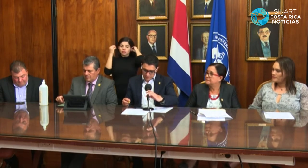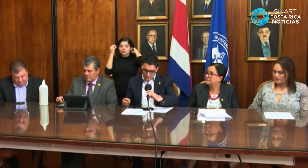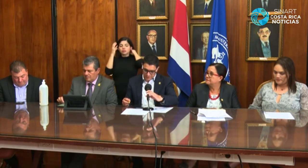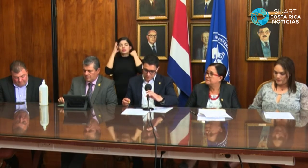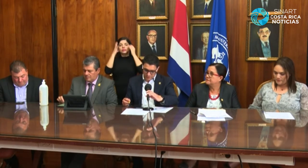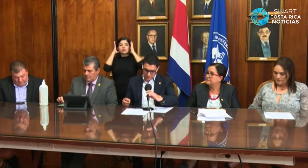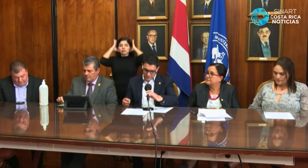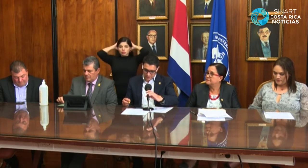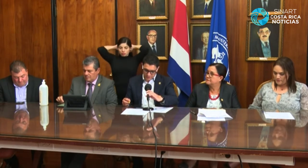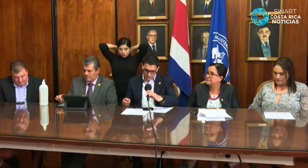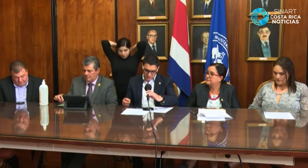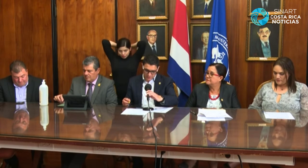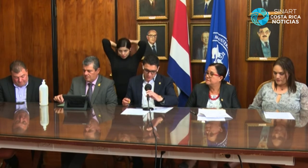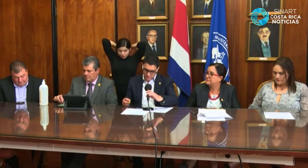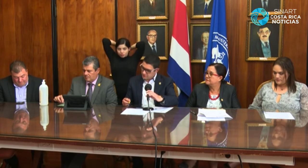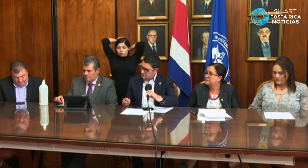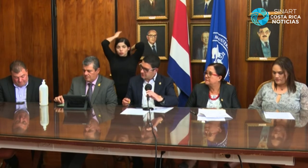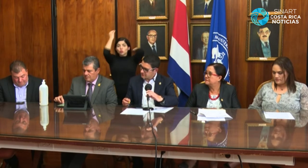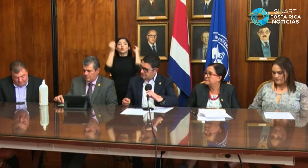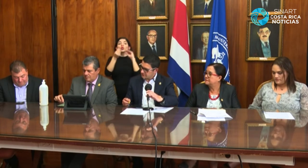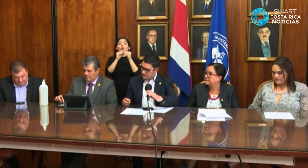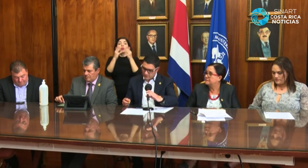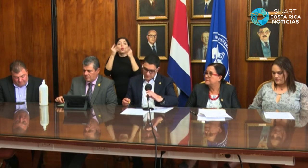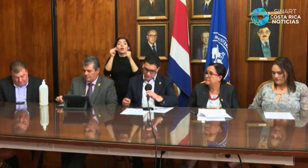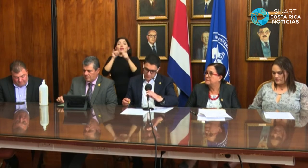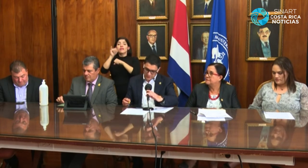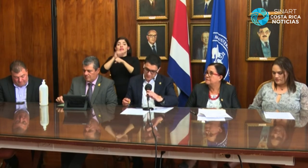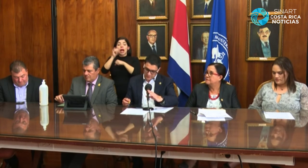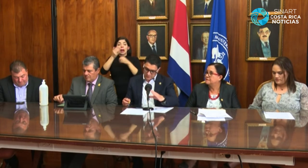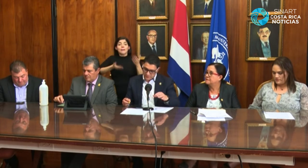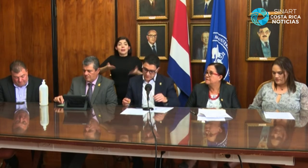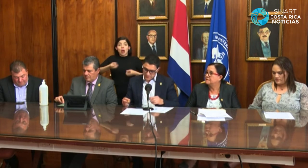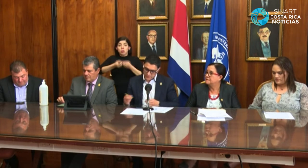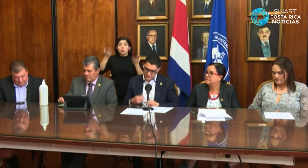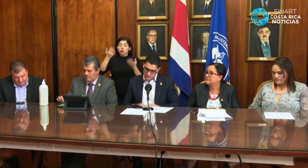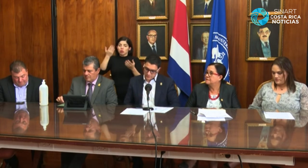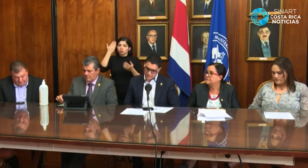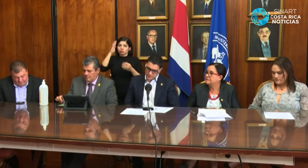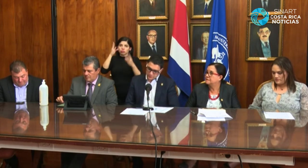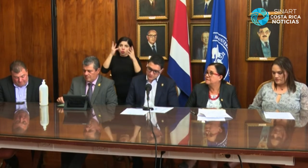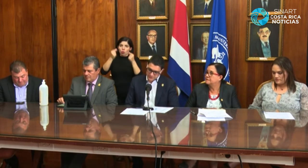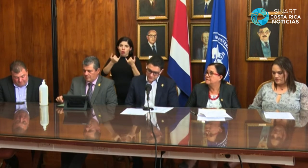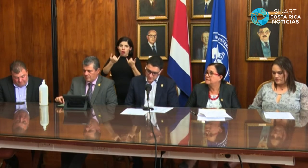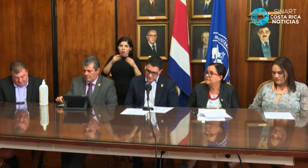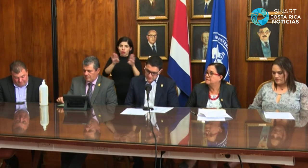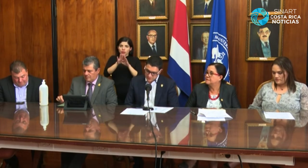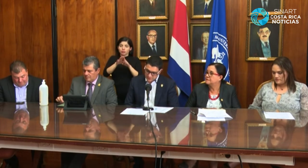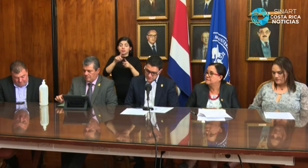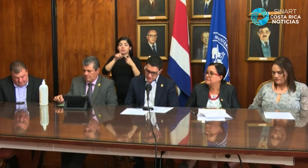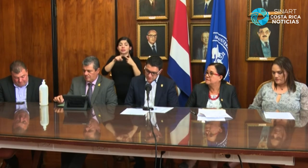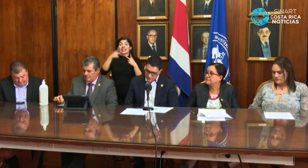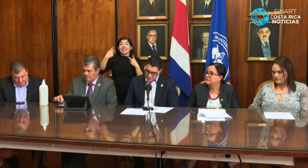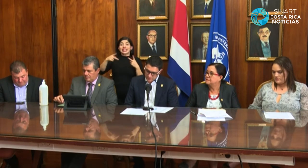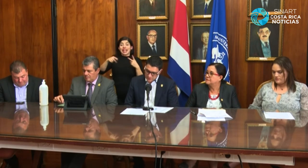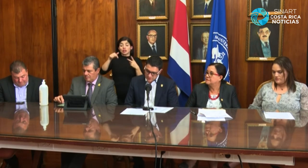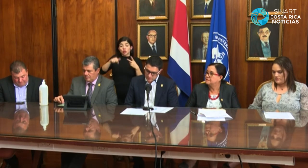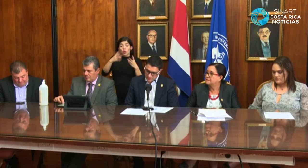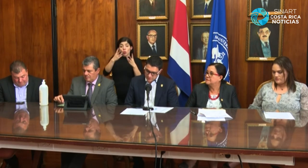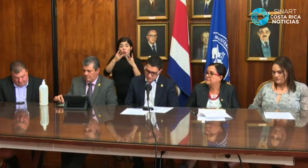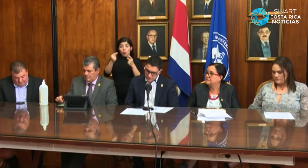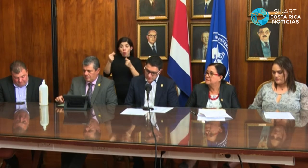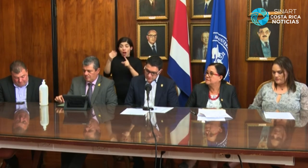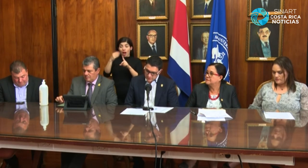Con respecto al número de viajes de funcionarios públicos, no tengo la cifra acá. Con respecto a los niveles de riesgo, según personas afectadas en Costa Rica, lo que tenemos es en